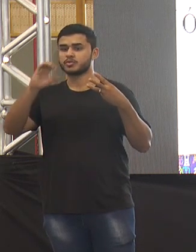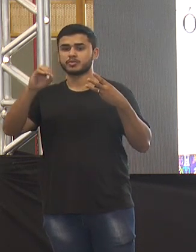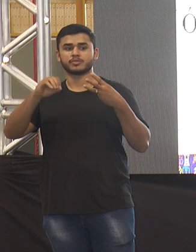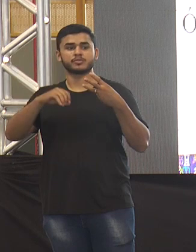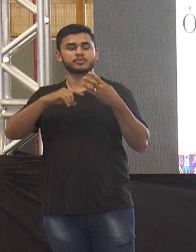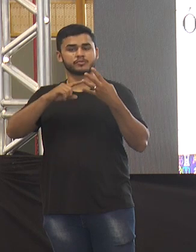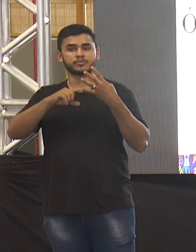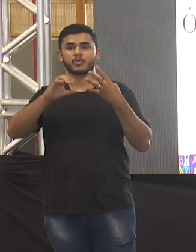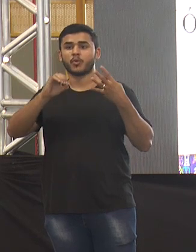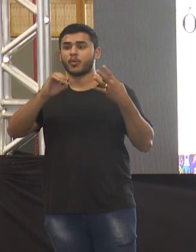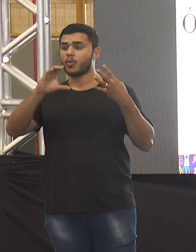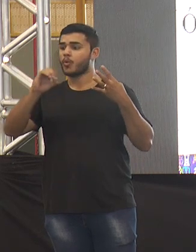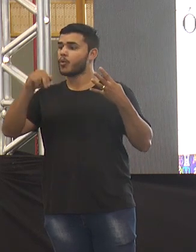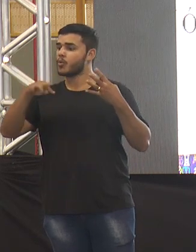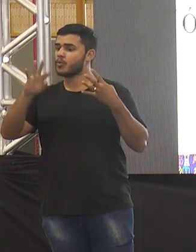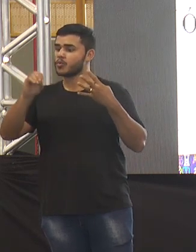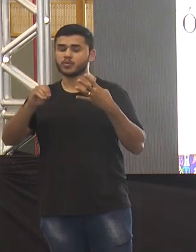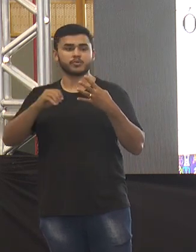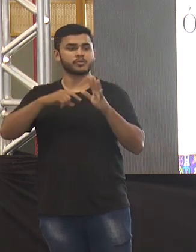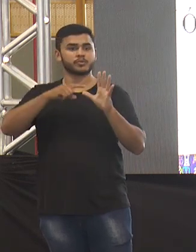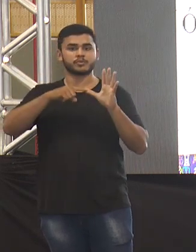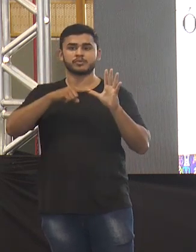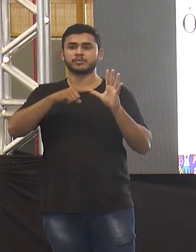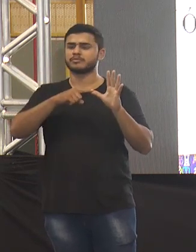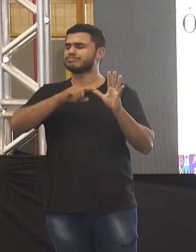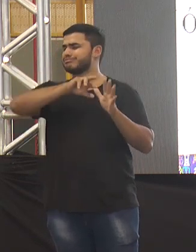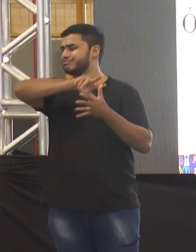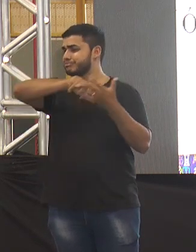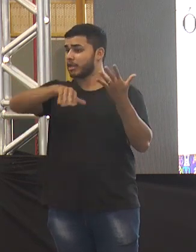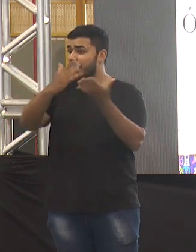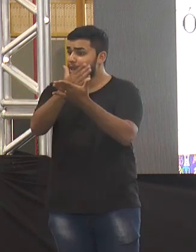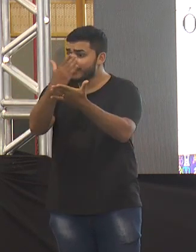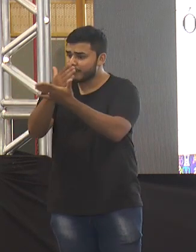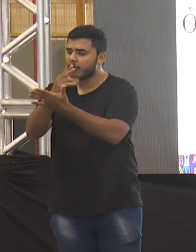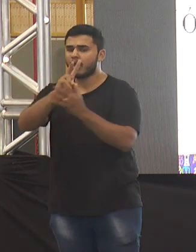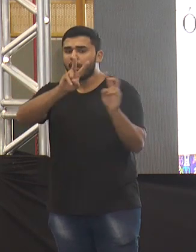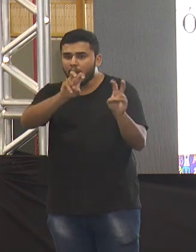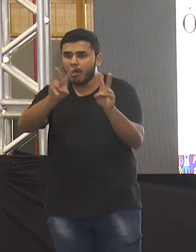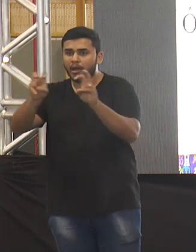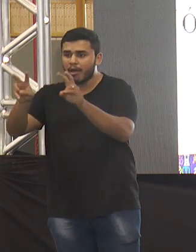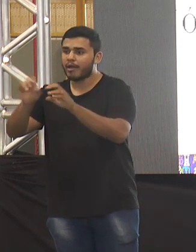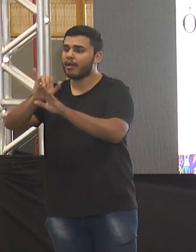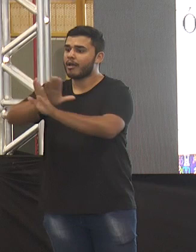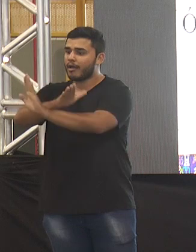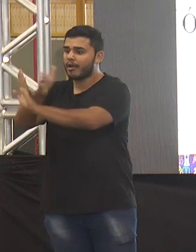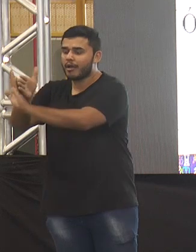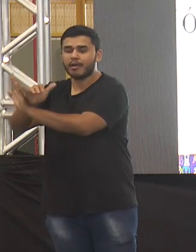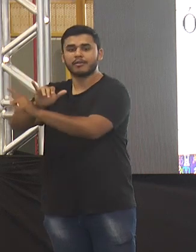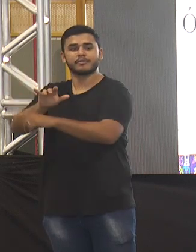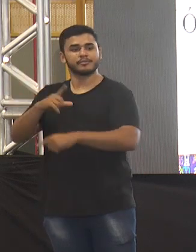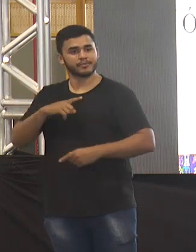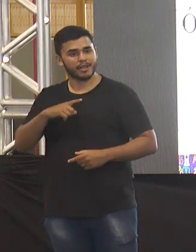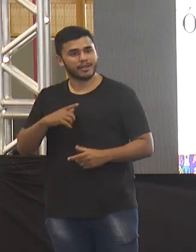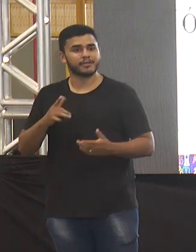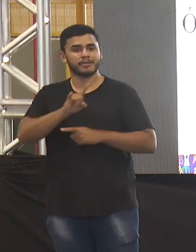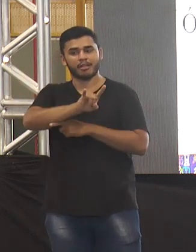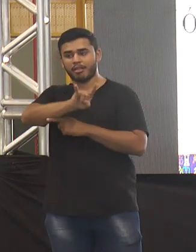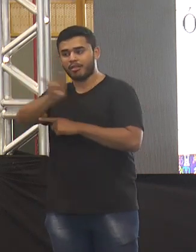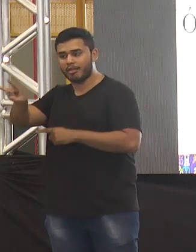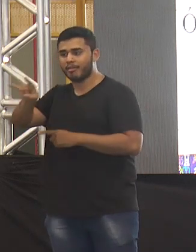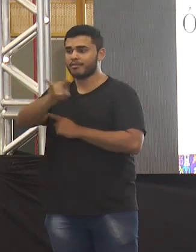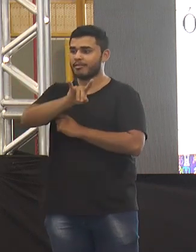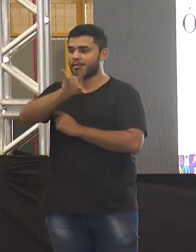do Machado, adultério. No Conta a Missa do Galo, adultério. No Primo Basílio, do Essa de